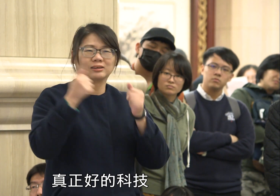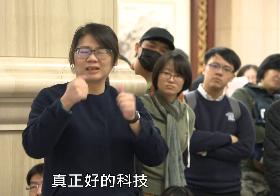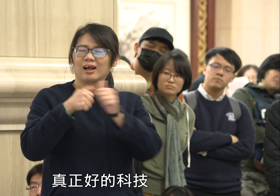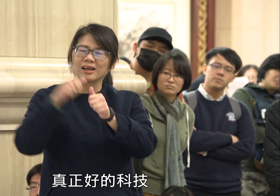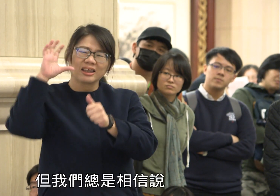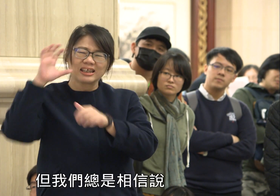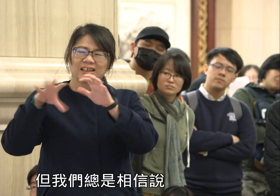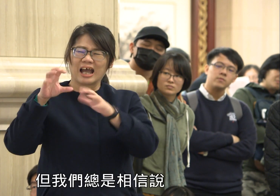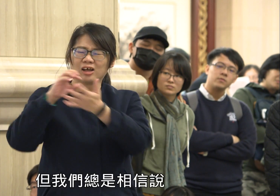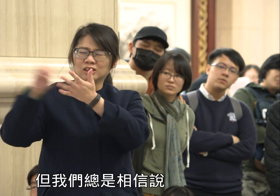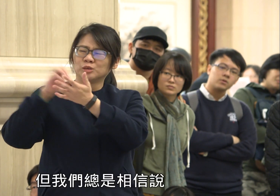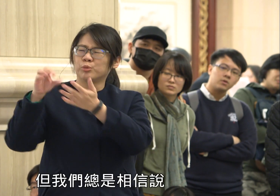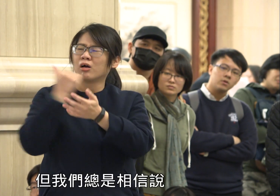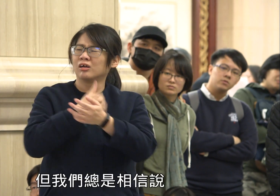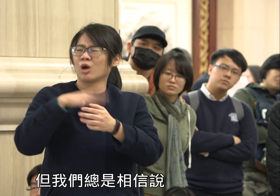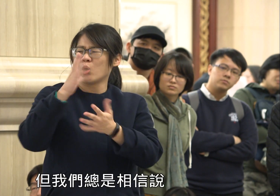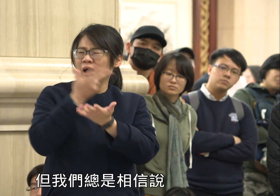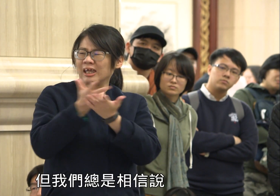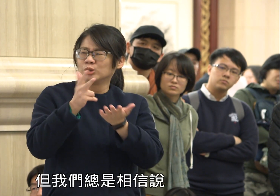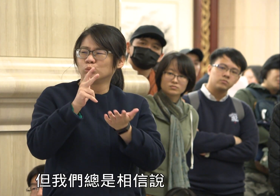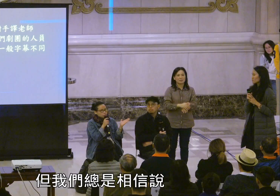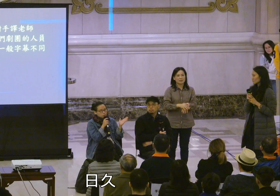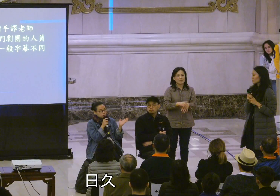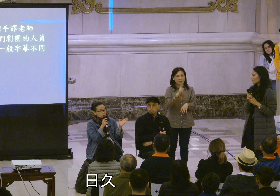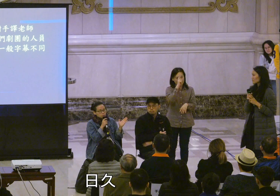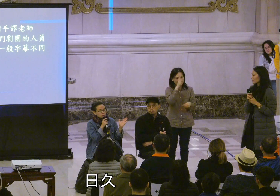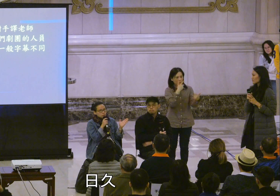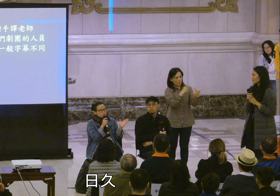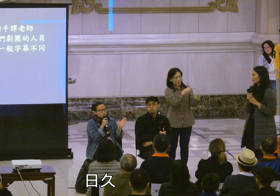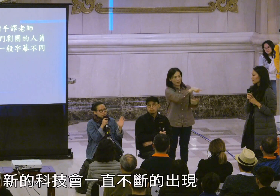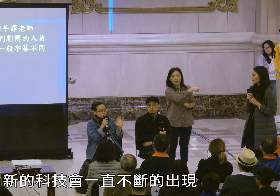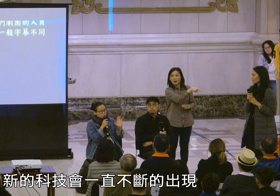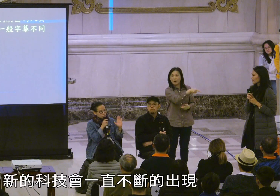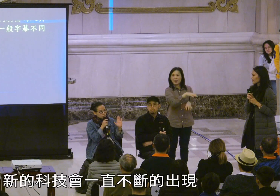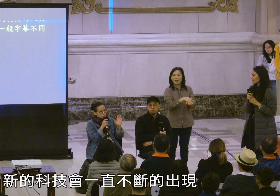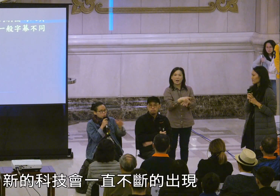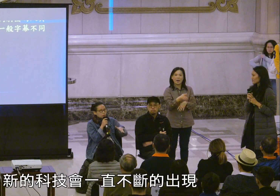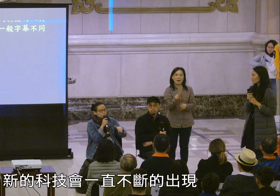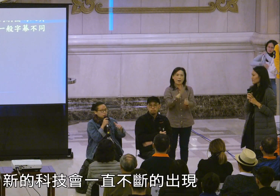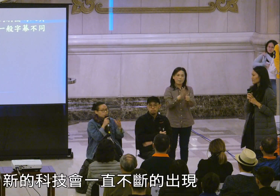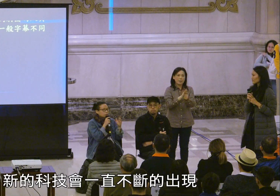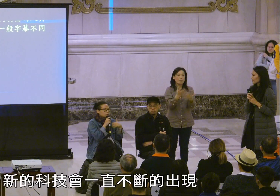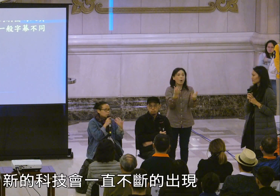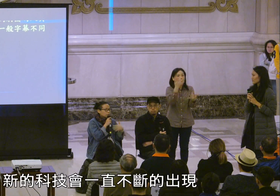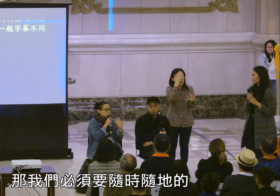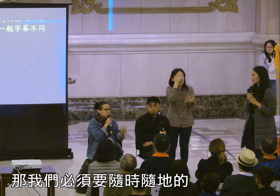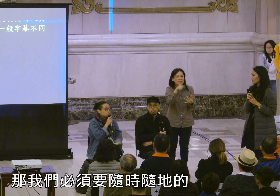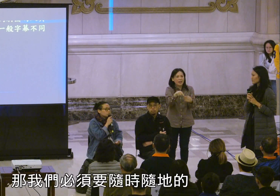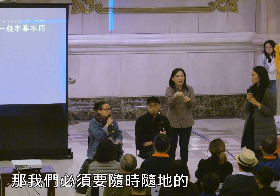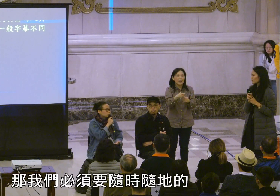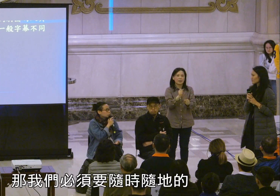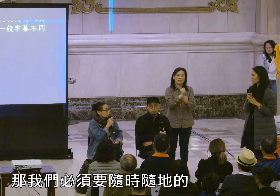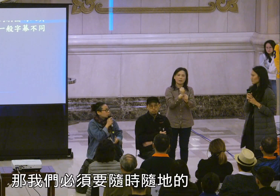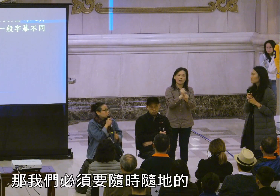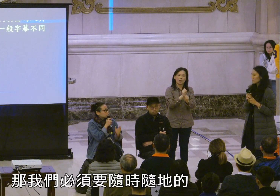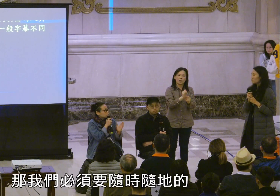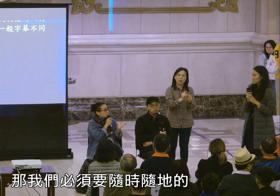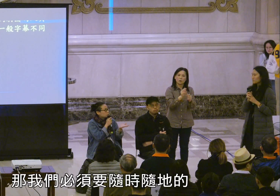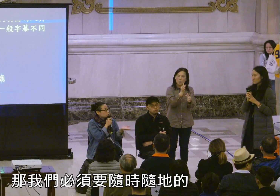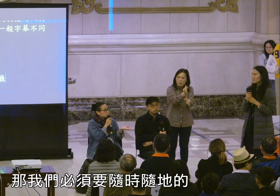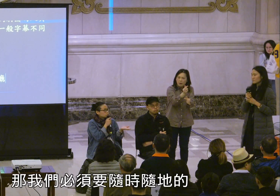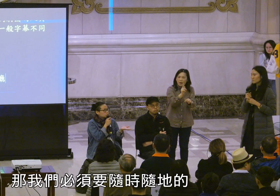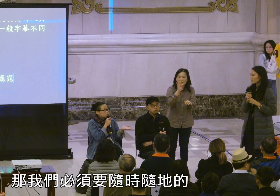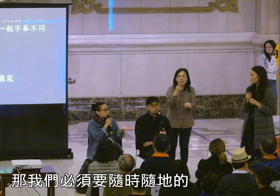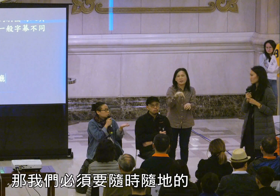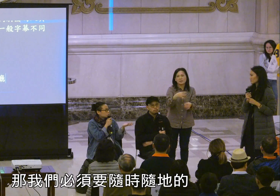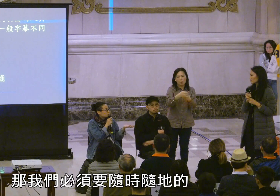科技，但我们总是相信说，日久新的科技会一直不断的出现。那我们必